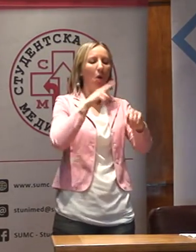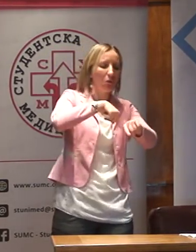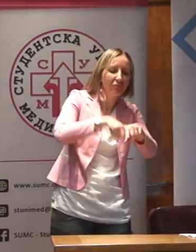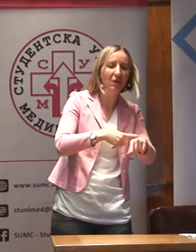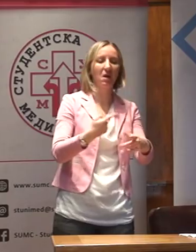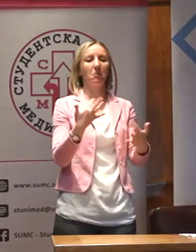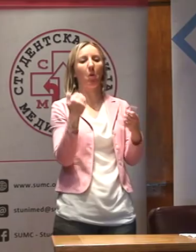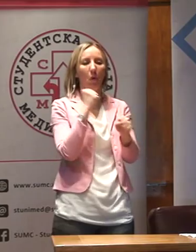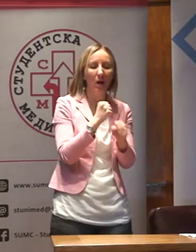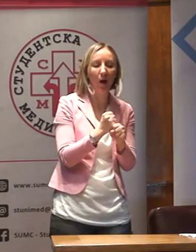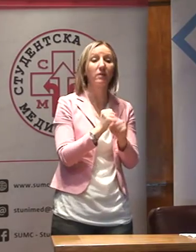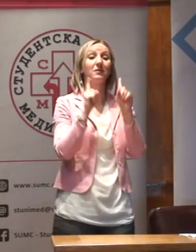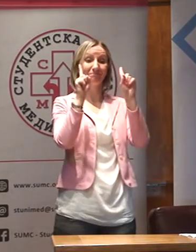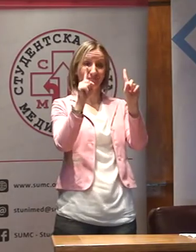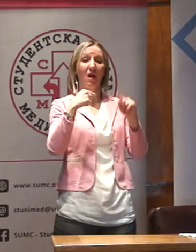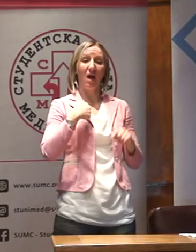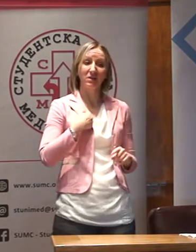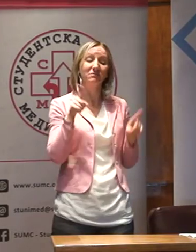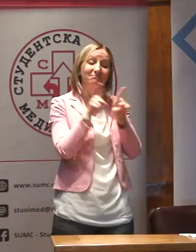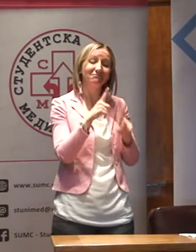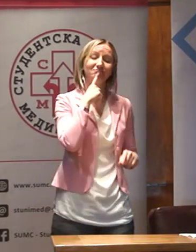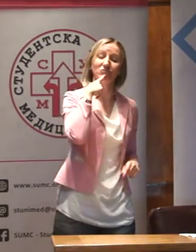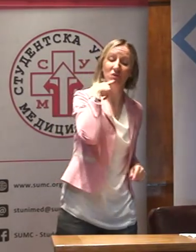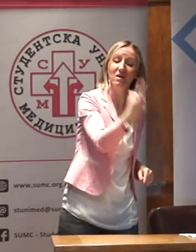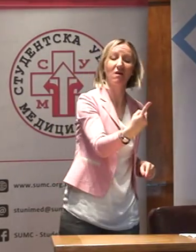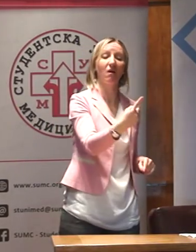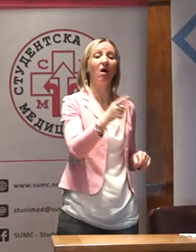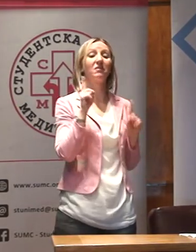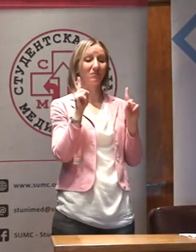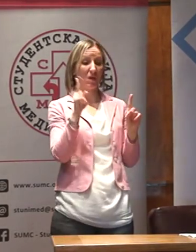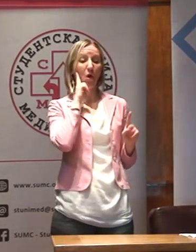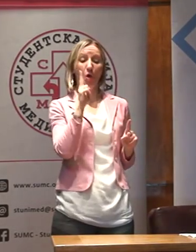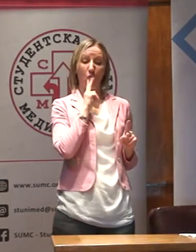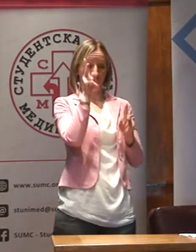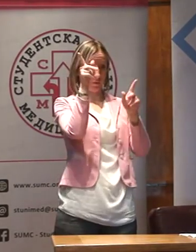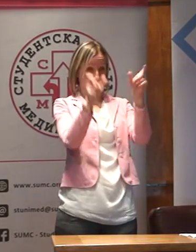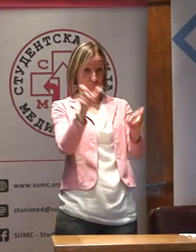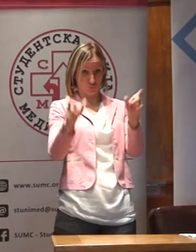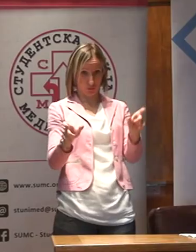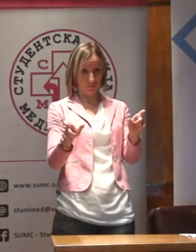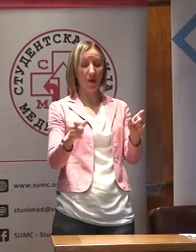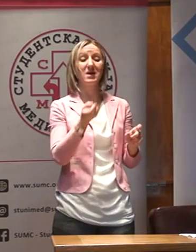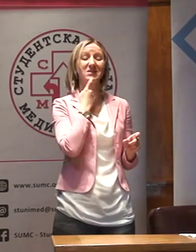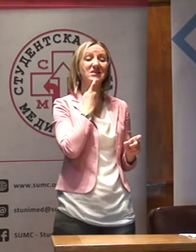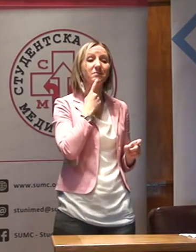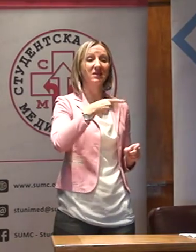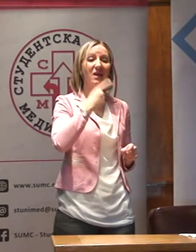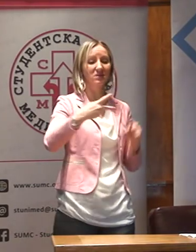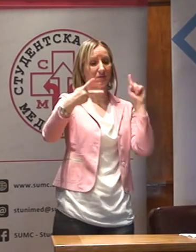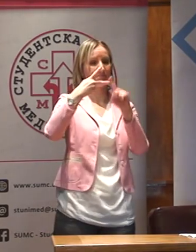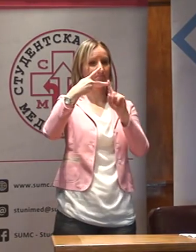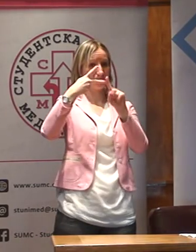je angažovan u prevodilačkom servisu, koliko je radno vreme. Međutim, između ostalog rekla sam da je gluvim